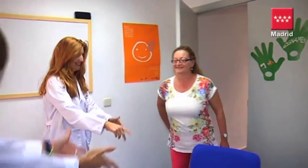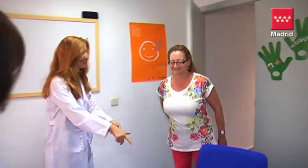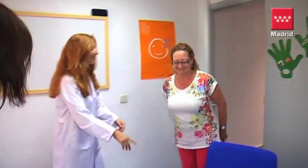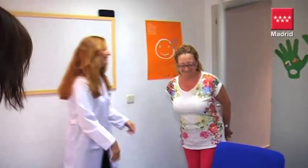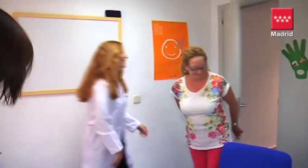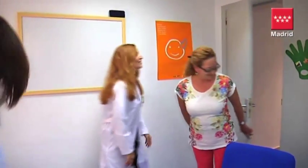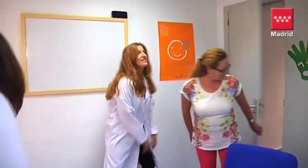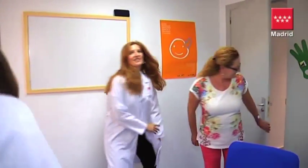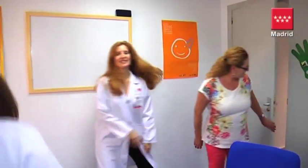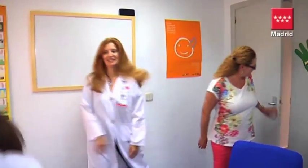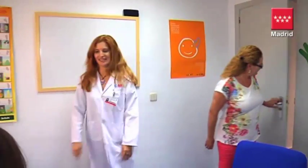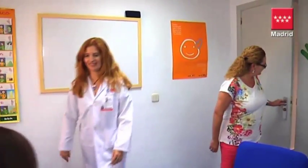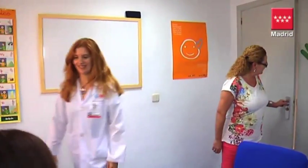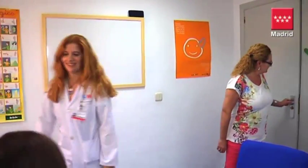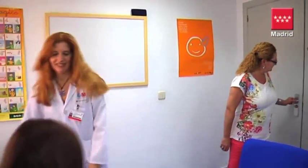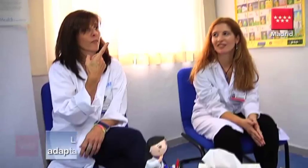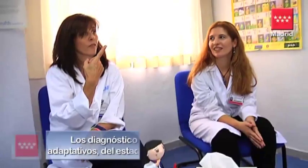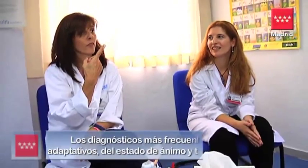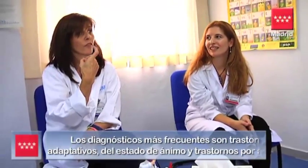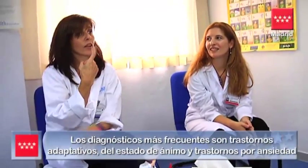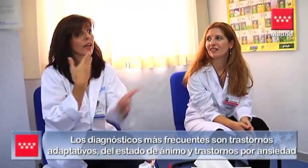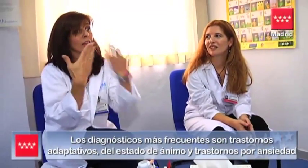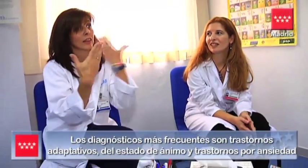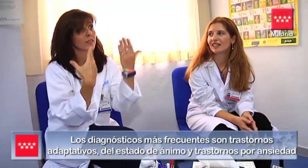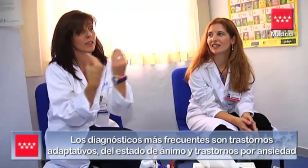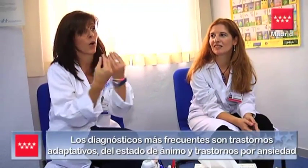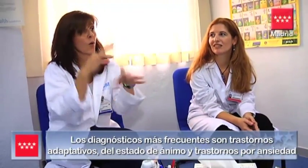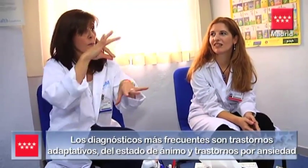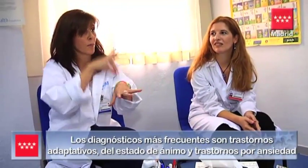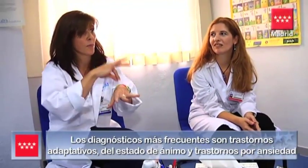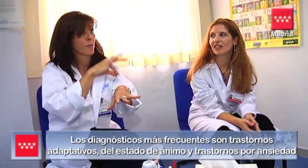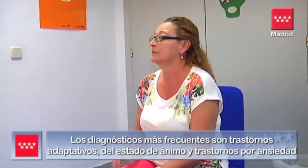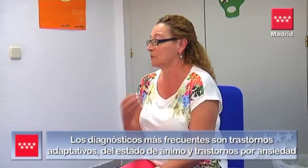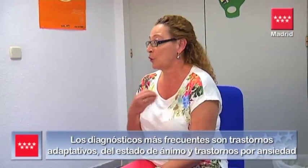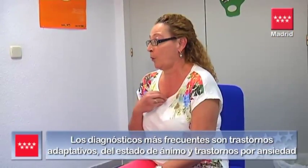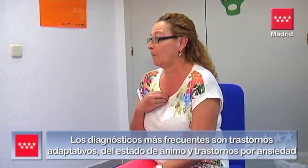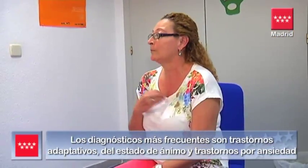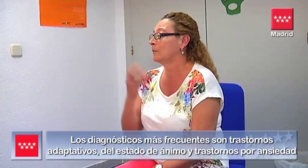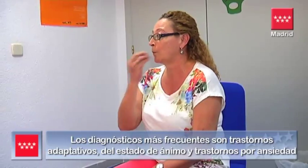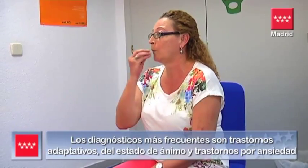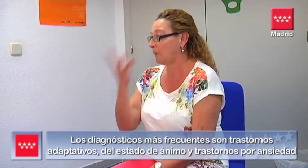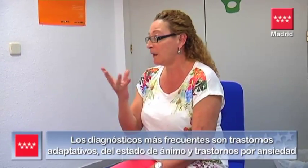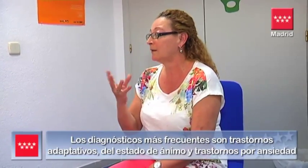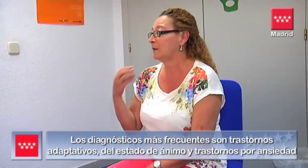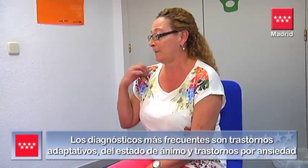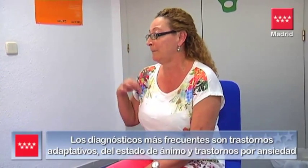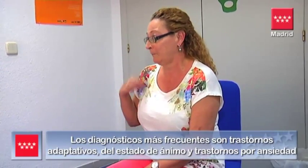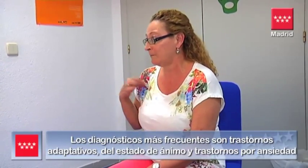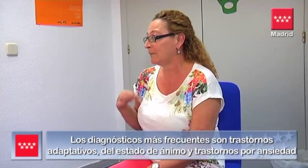y o de conducta, entonces no pueden acudir o no pueden ser atendidas con normalidad en los recursos de salud mental específicos. Los